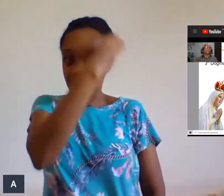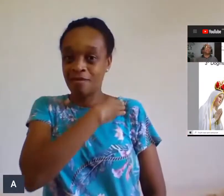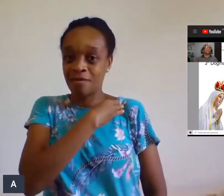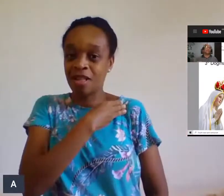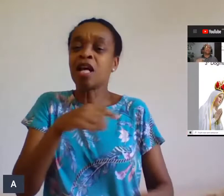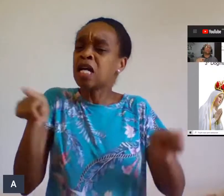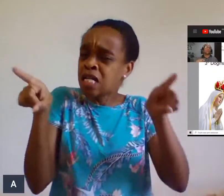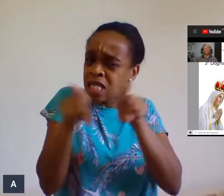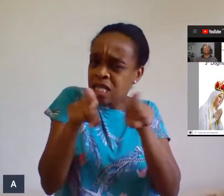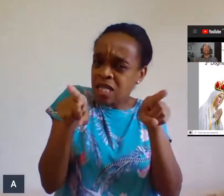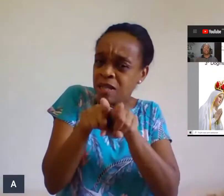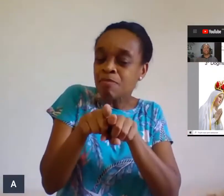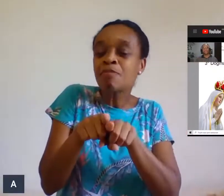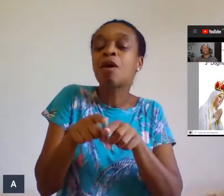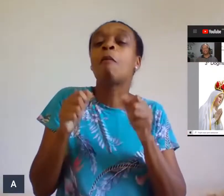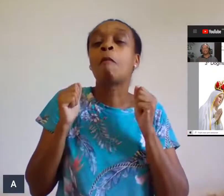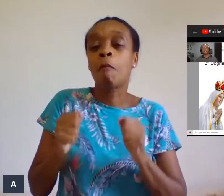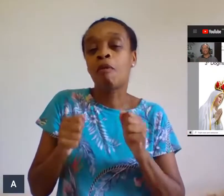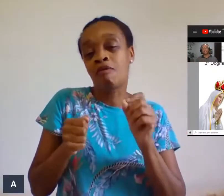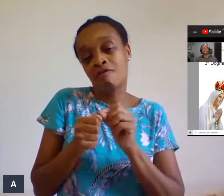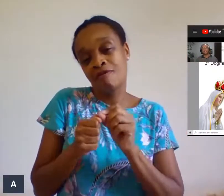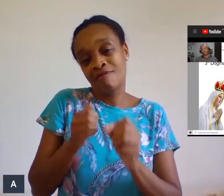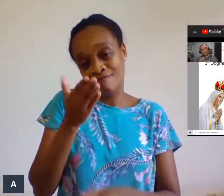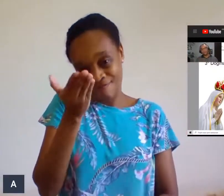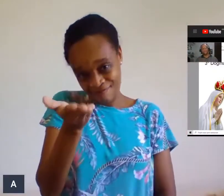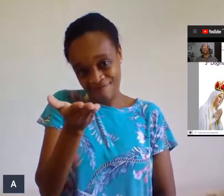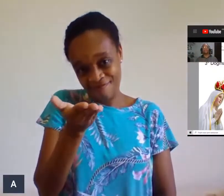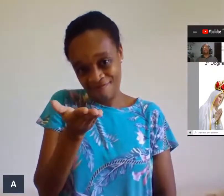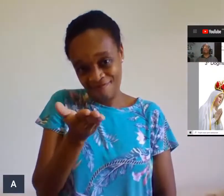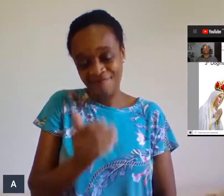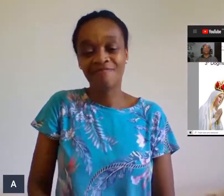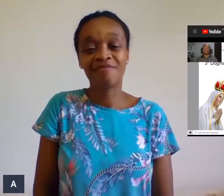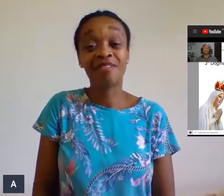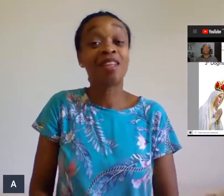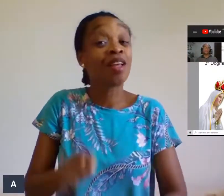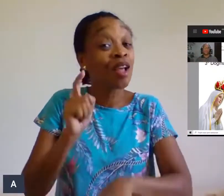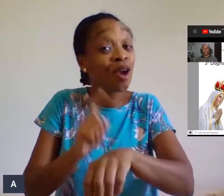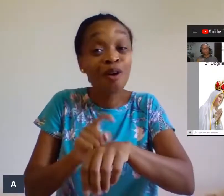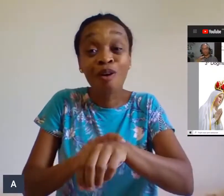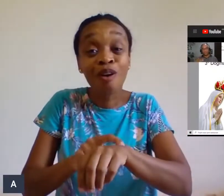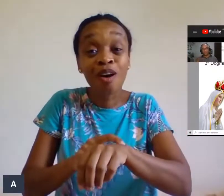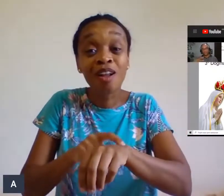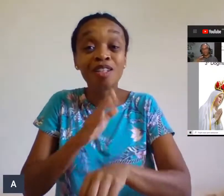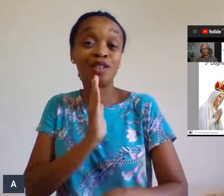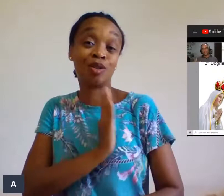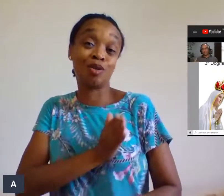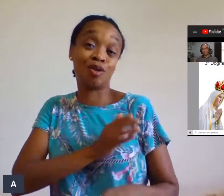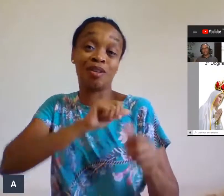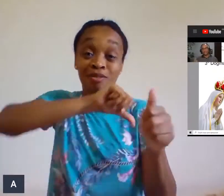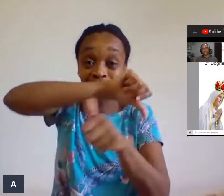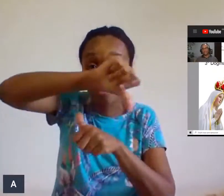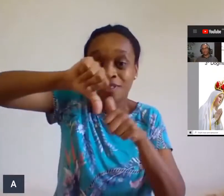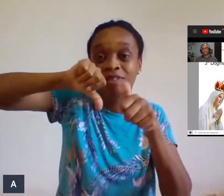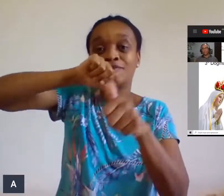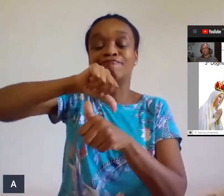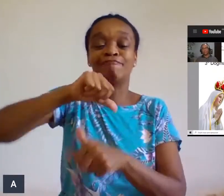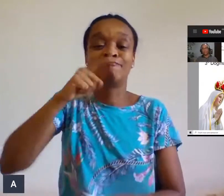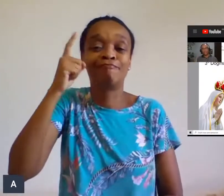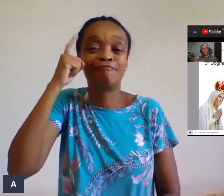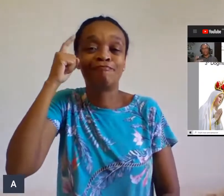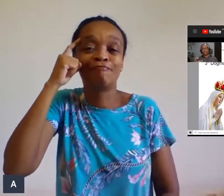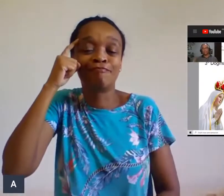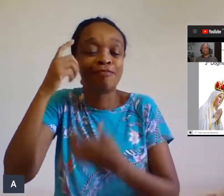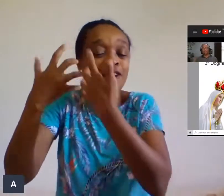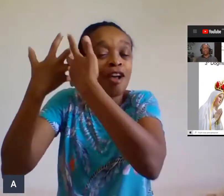pode realizá-lo em nós. É um momento de conversão, é um momento de reflexão